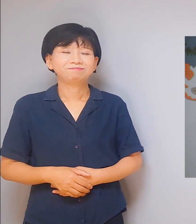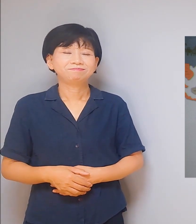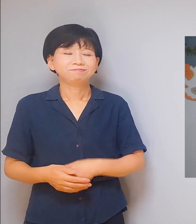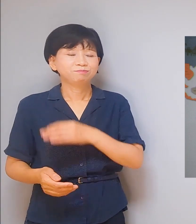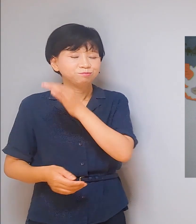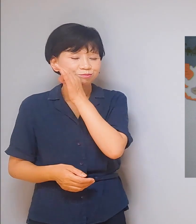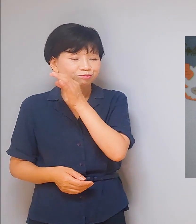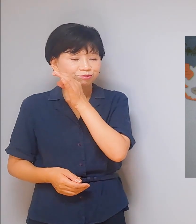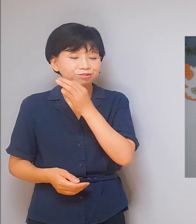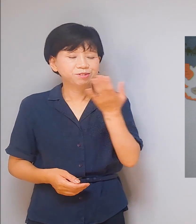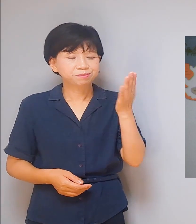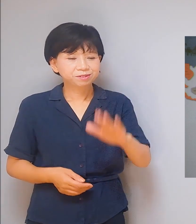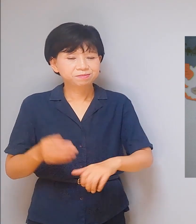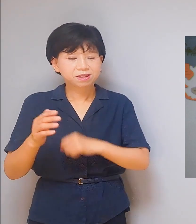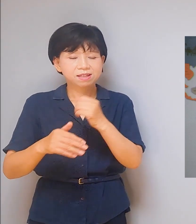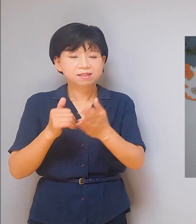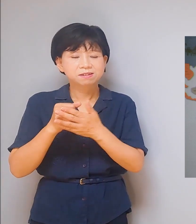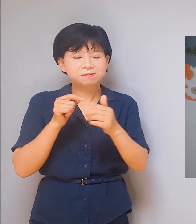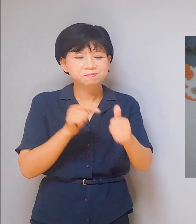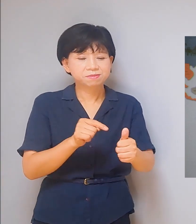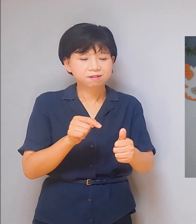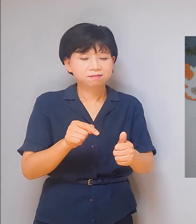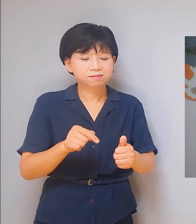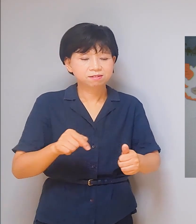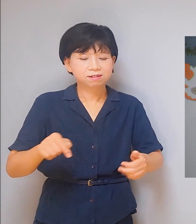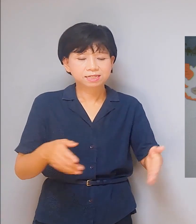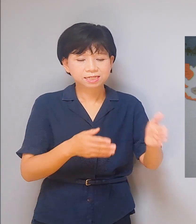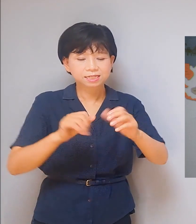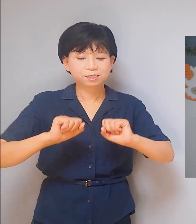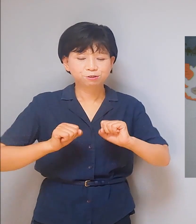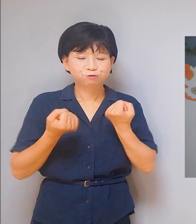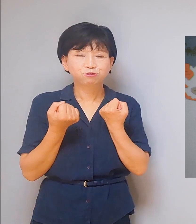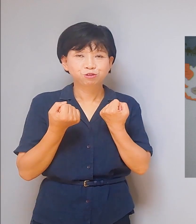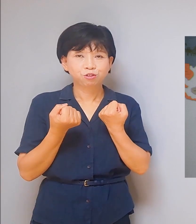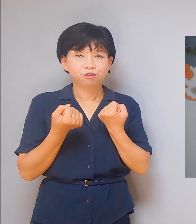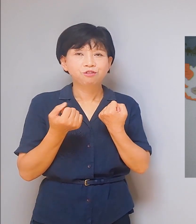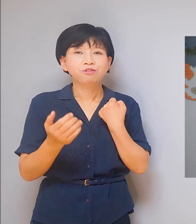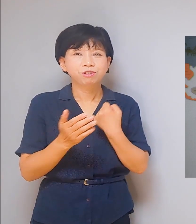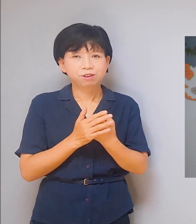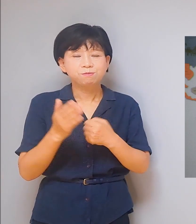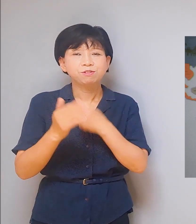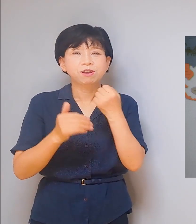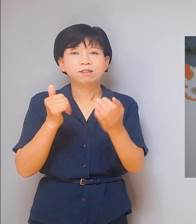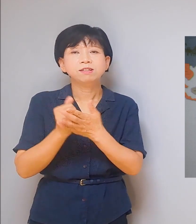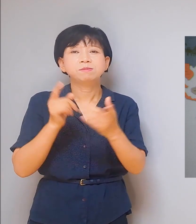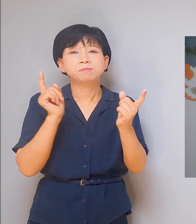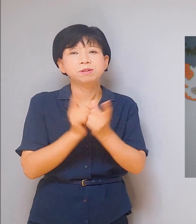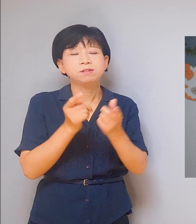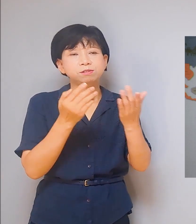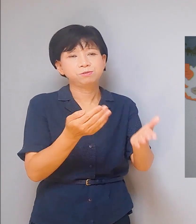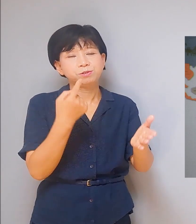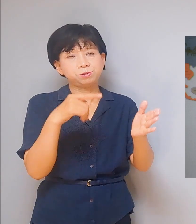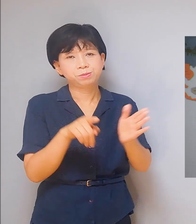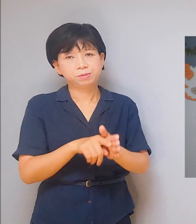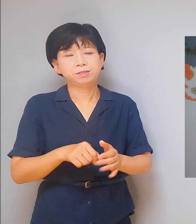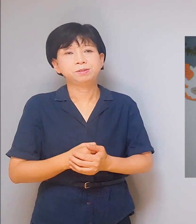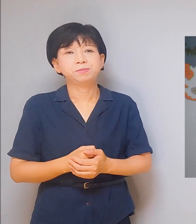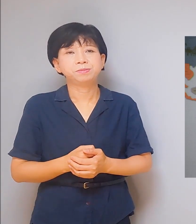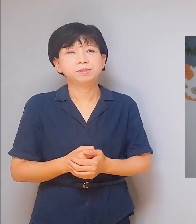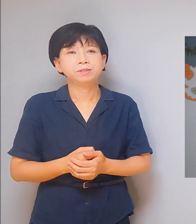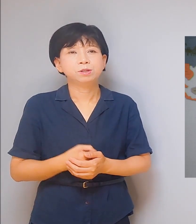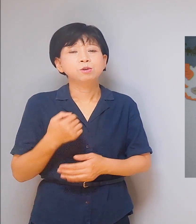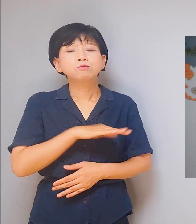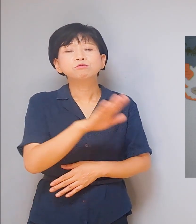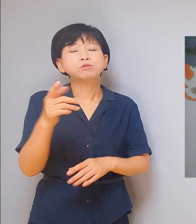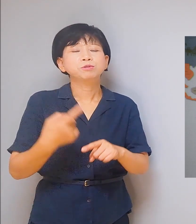야곱이 하나님이 지시하시는 그 길 위에 있기 때문에 하나님이 만나 주신 줄 믿습니다. 성도 여러분,